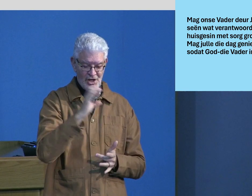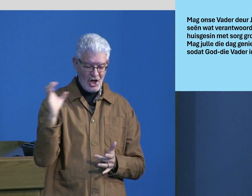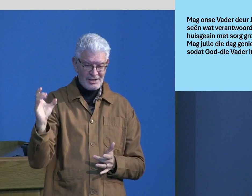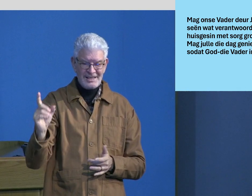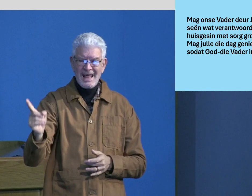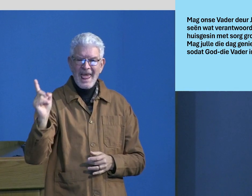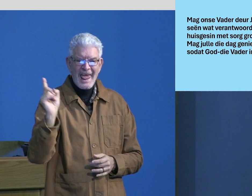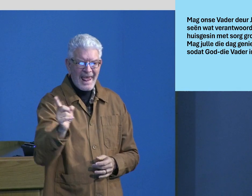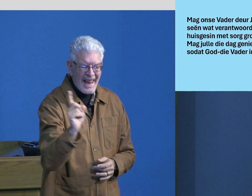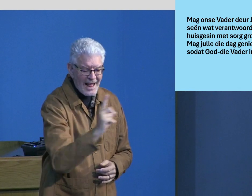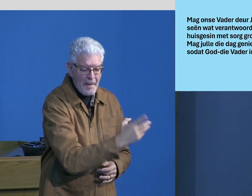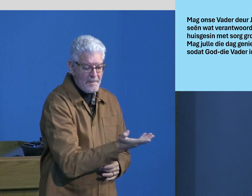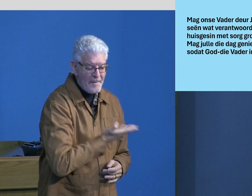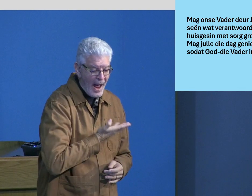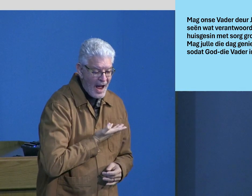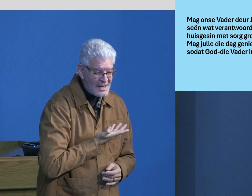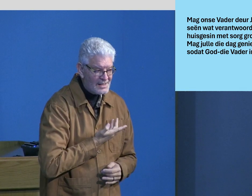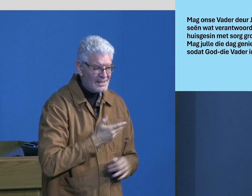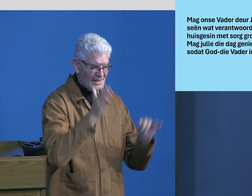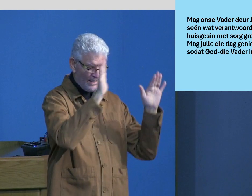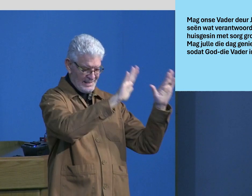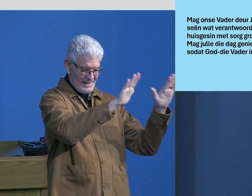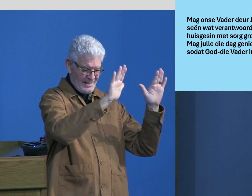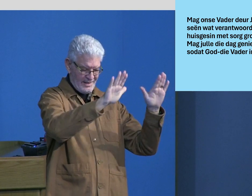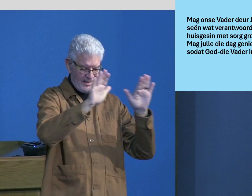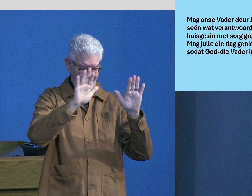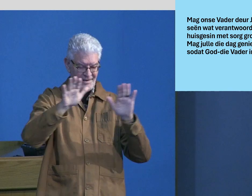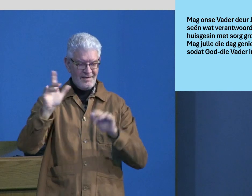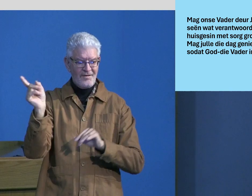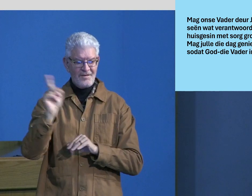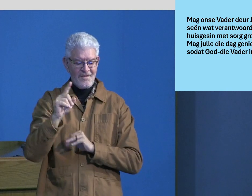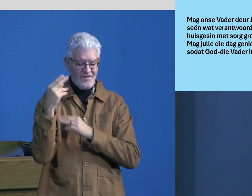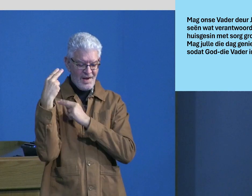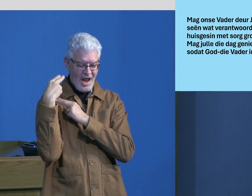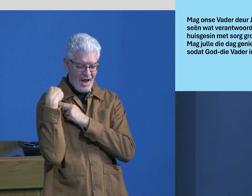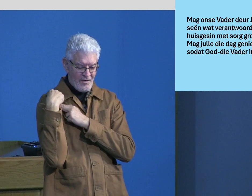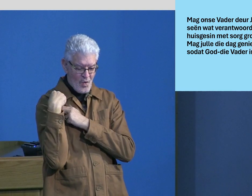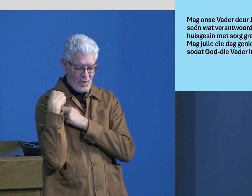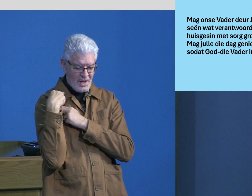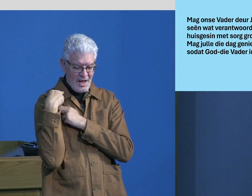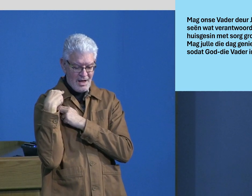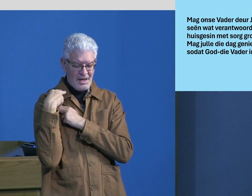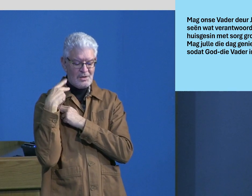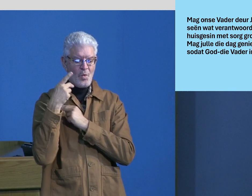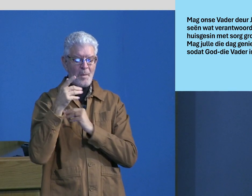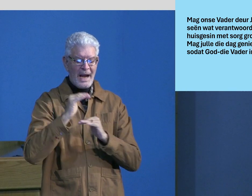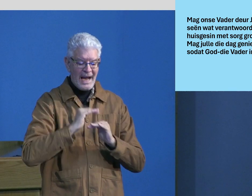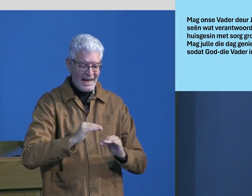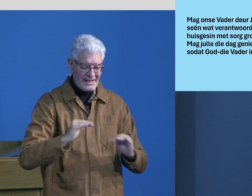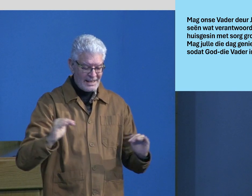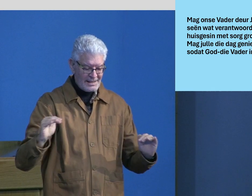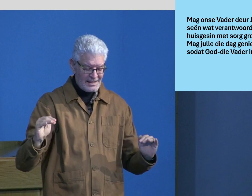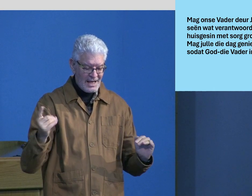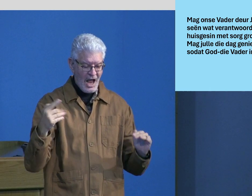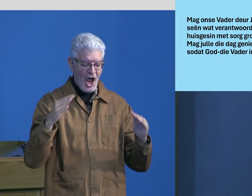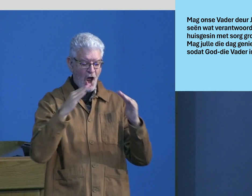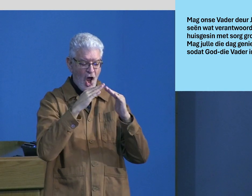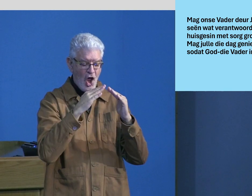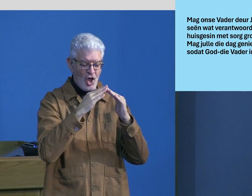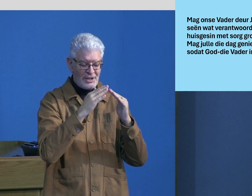Jesus Christus, elke pa seun wat verantwoordelik was om